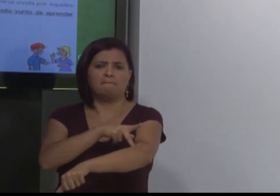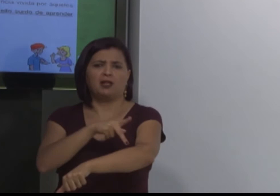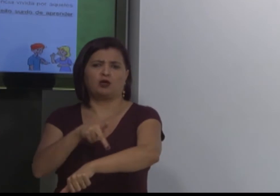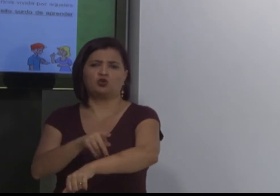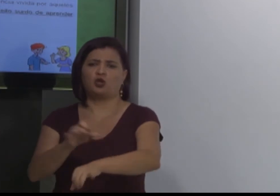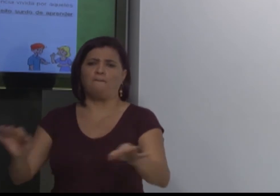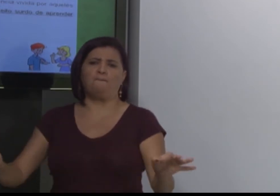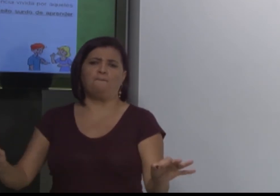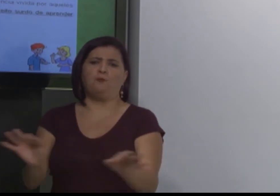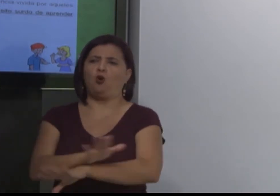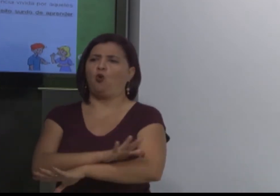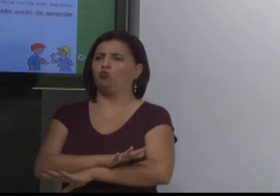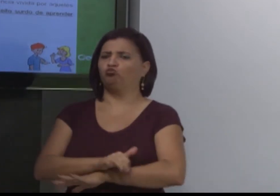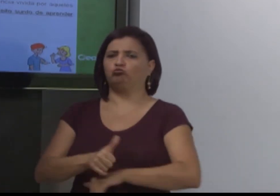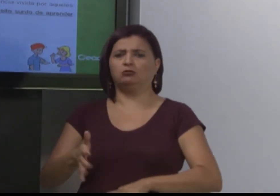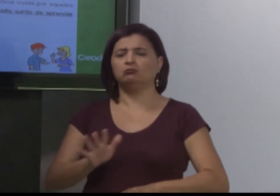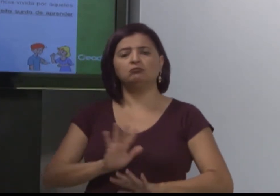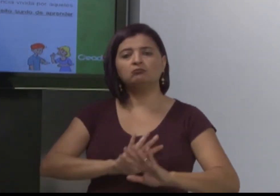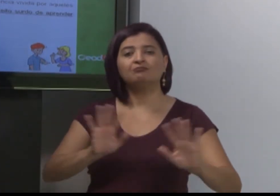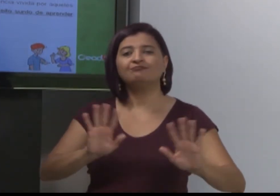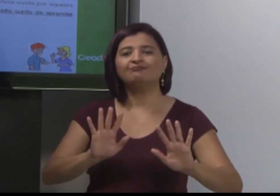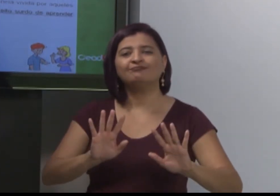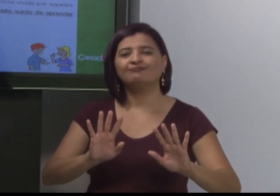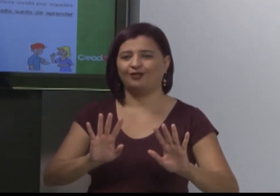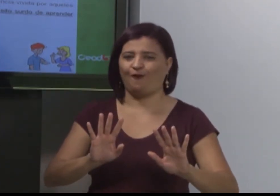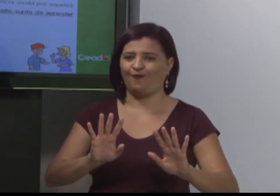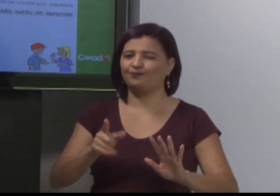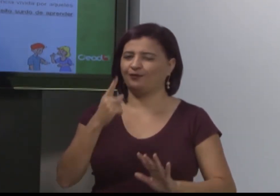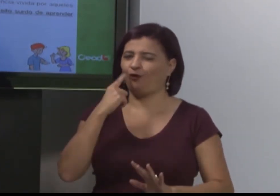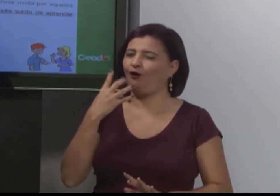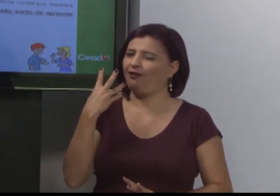Outra autora, Perlin, ela explica que